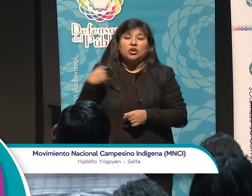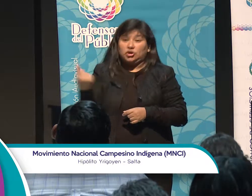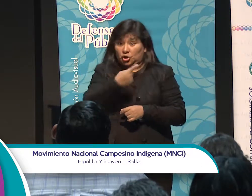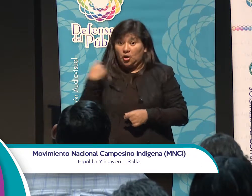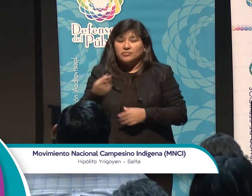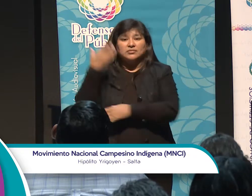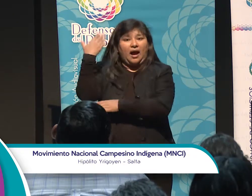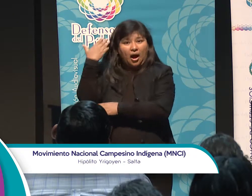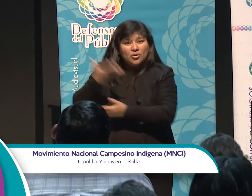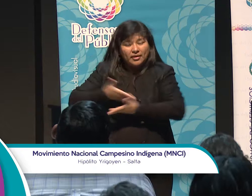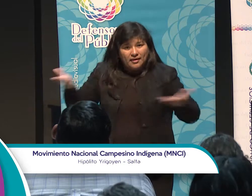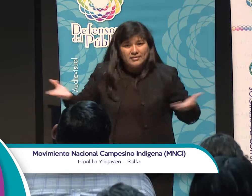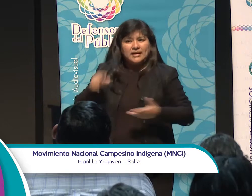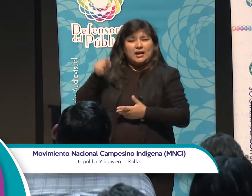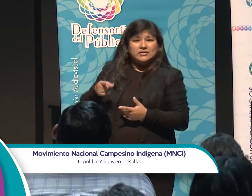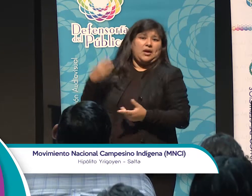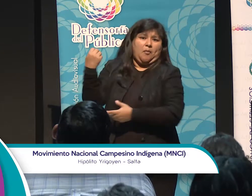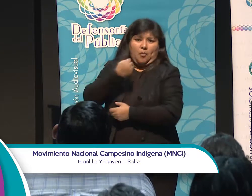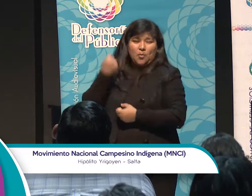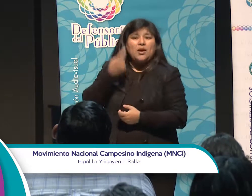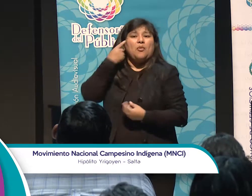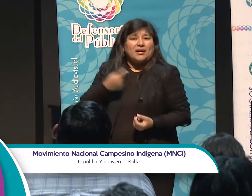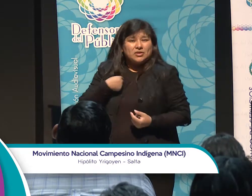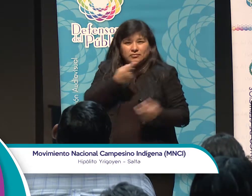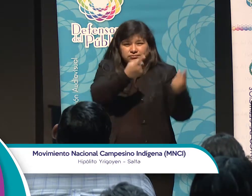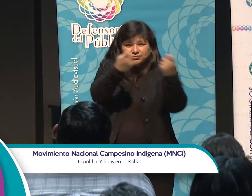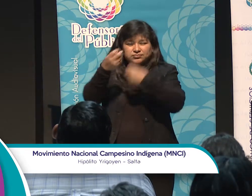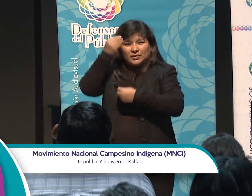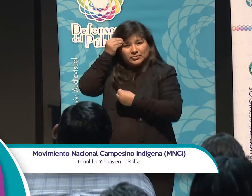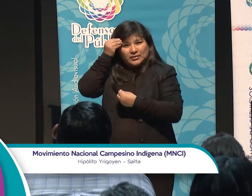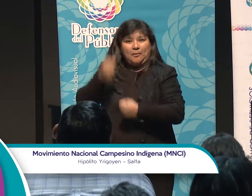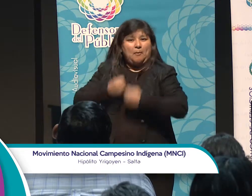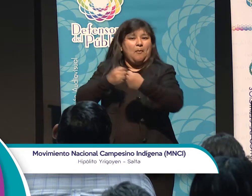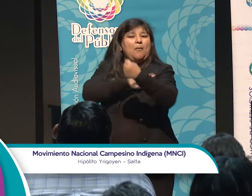también, para seguir fortaleciéndonos. Y bueno, como le contaba,